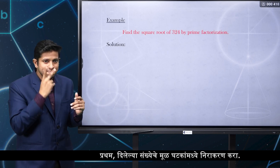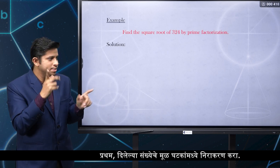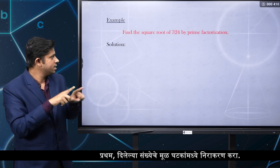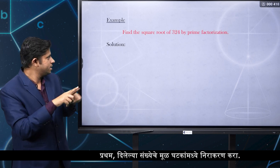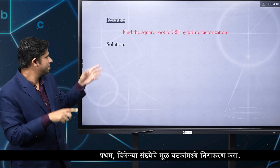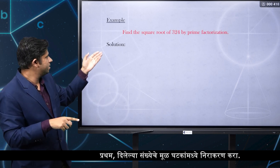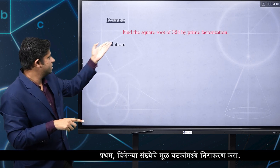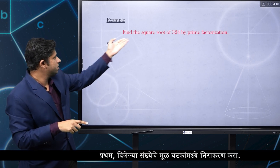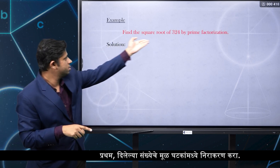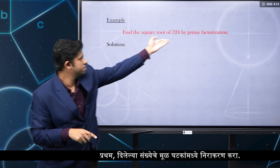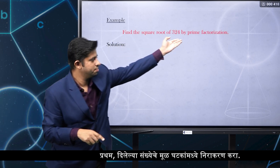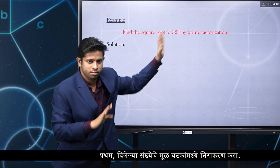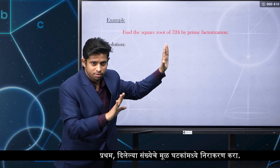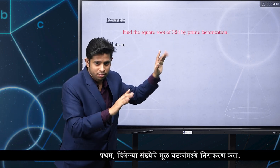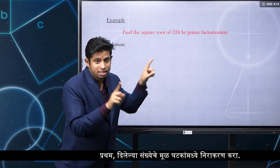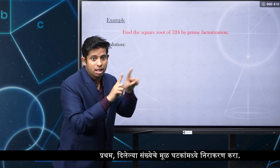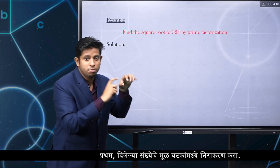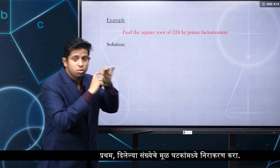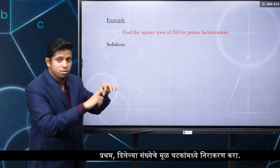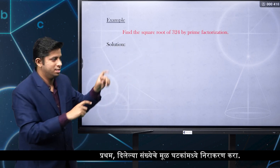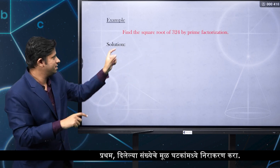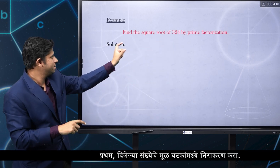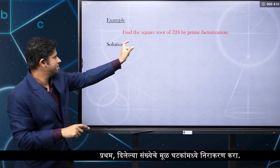प्रथम दिलेल्या संख्येचे मूळ घटकांमध्ये निराकरण करा.